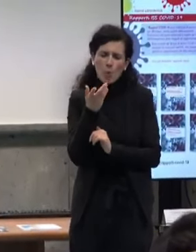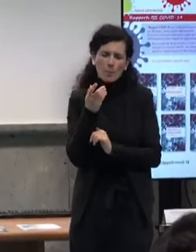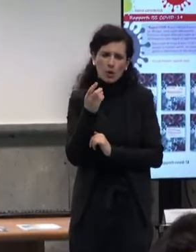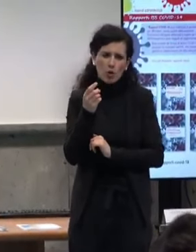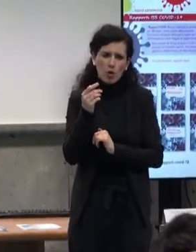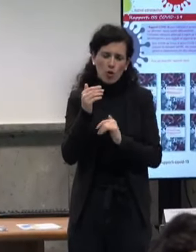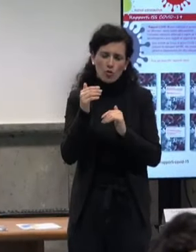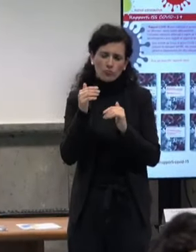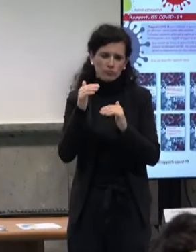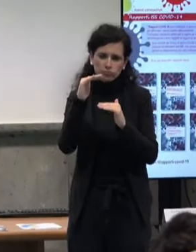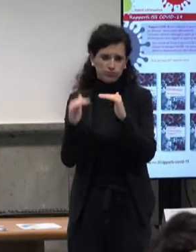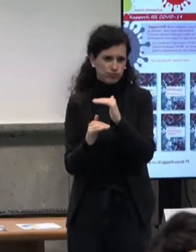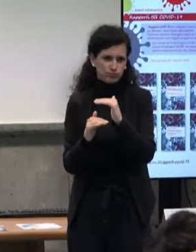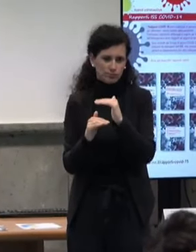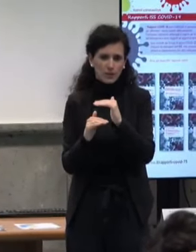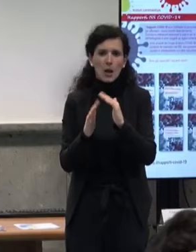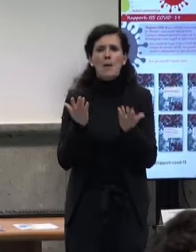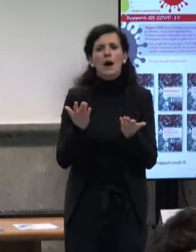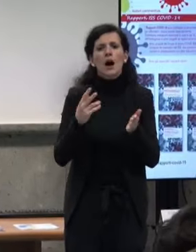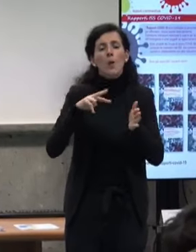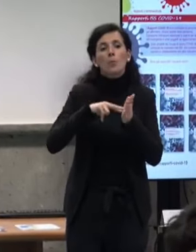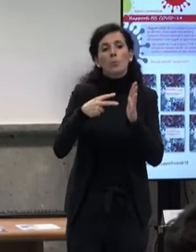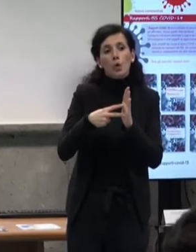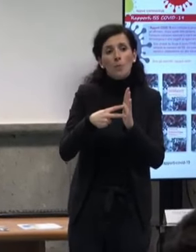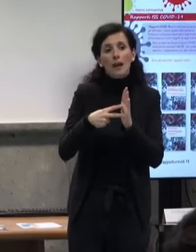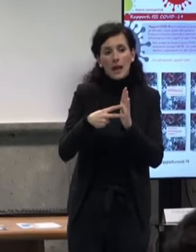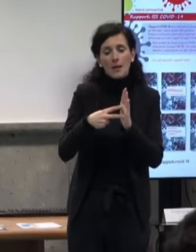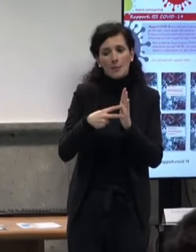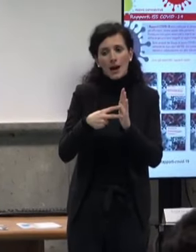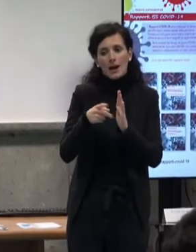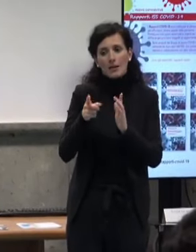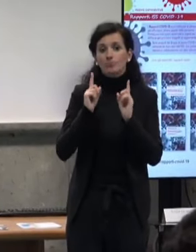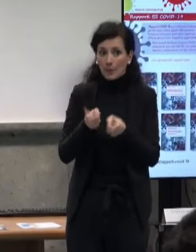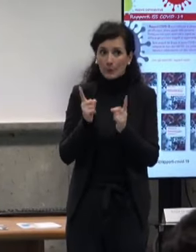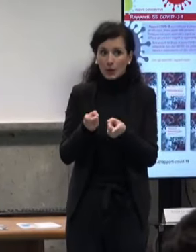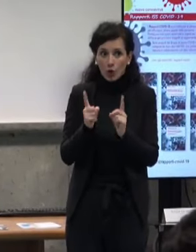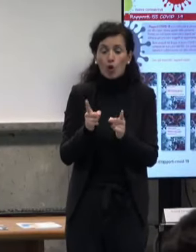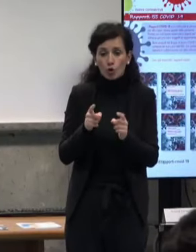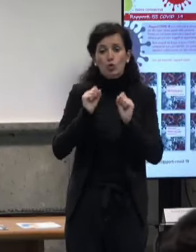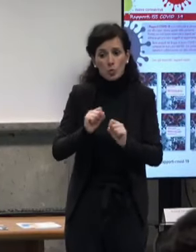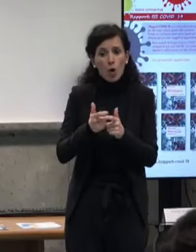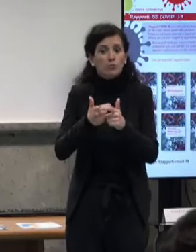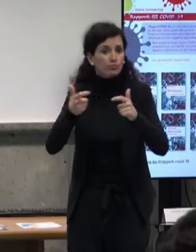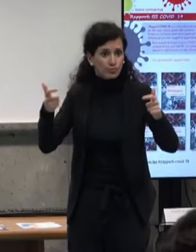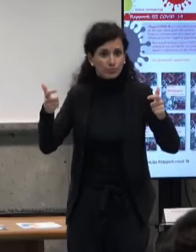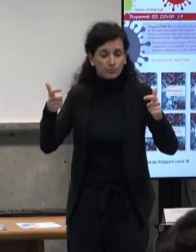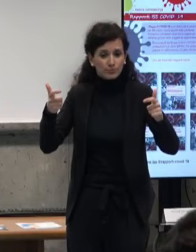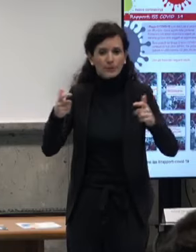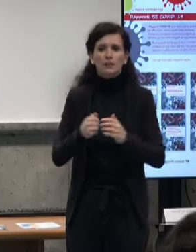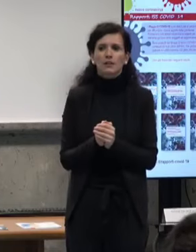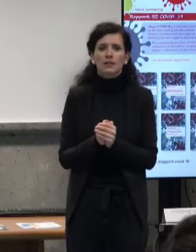è potenzialmente molto molto pericoloso molto in grado di esplodere e soprattutto